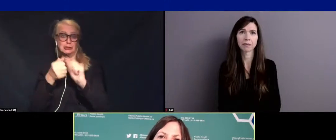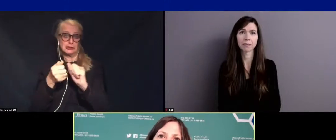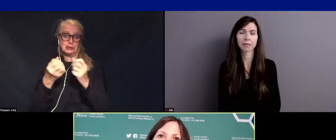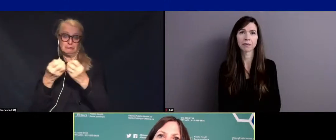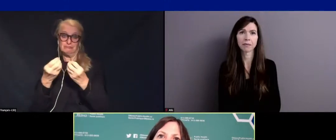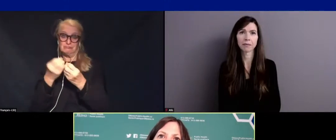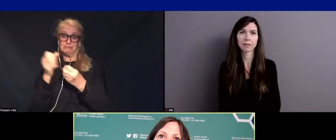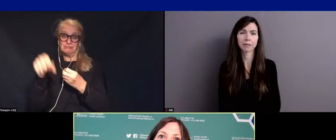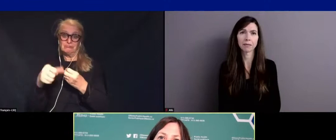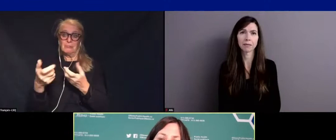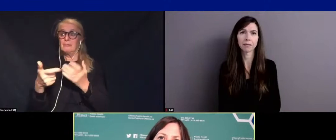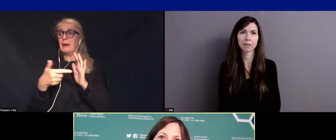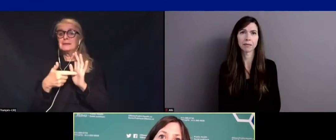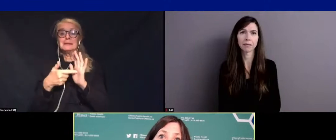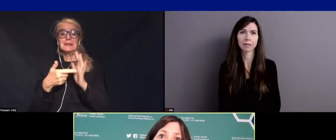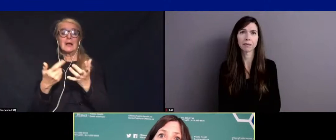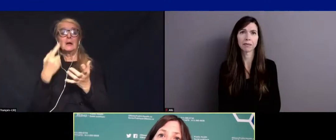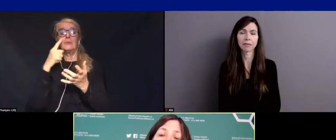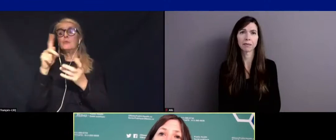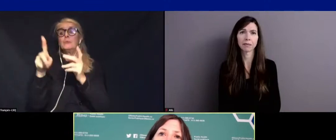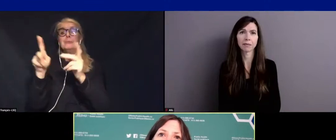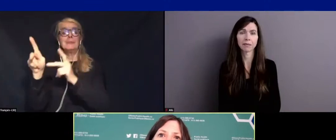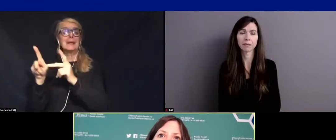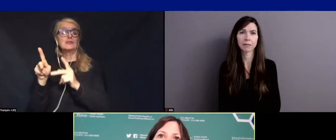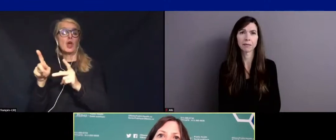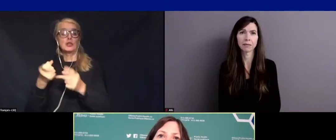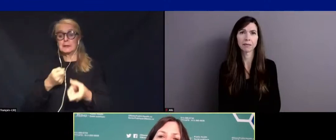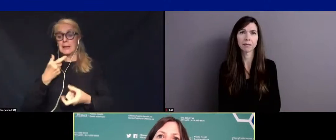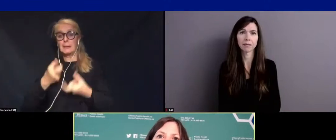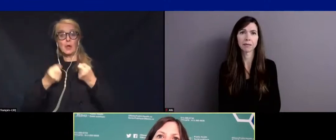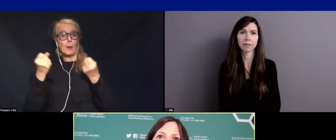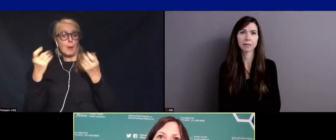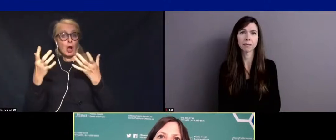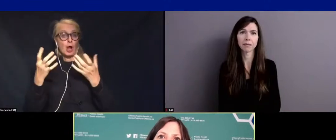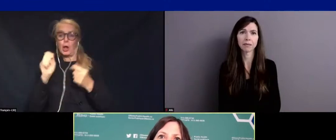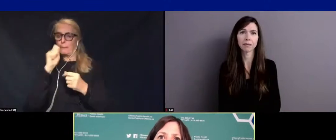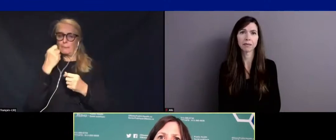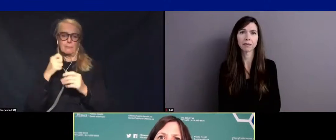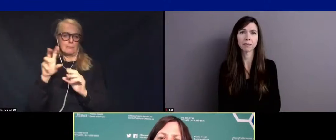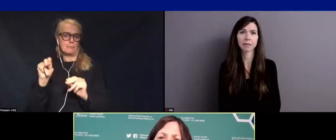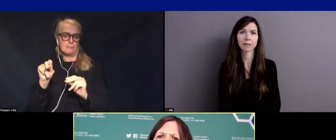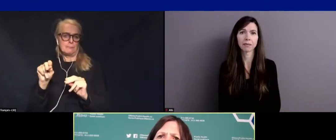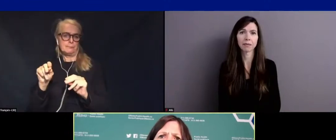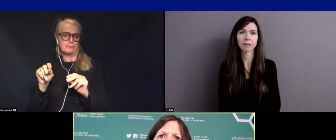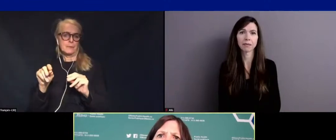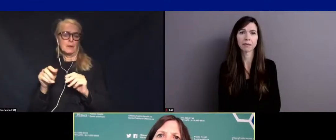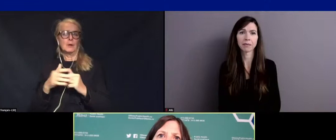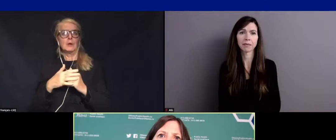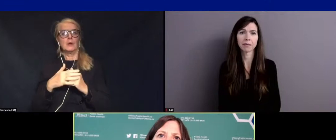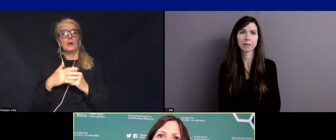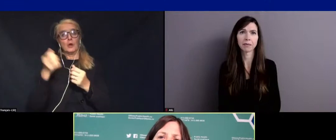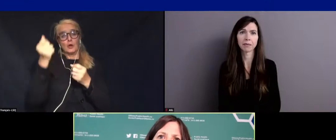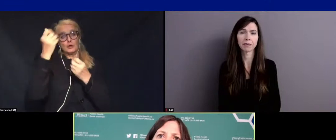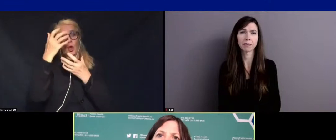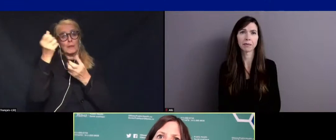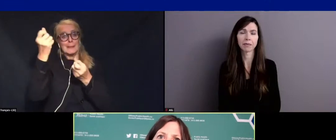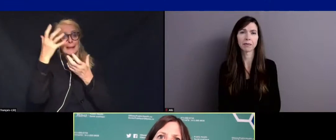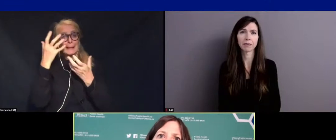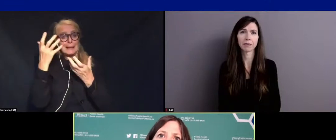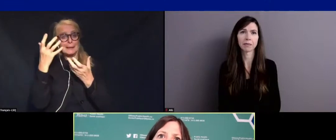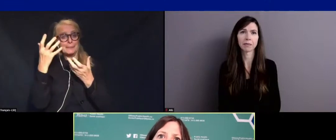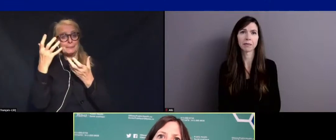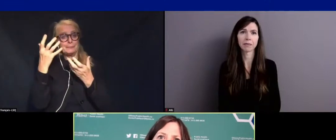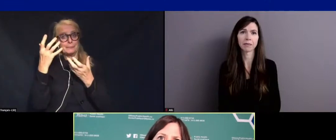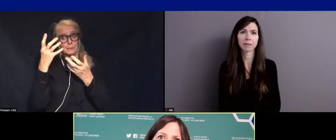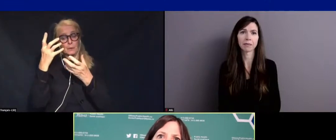changement pour les personnes qui n'ont pas de symptômes. Notre donnée n'inclut